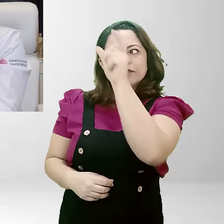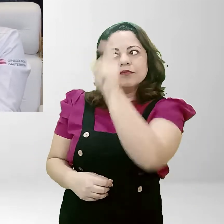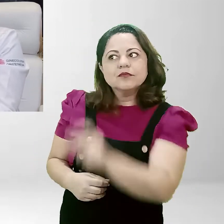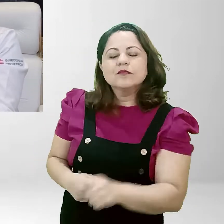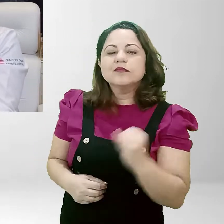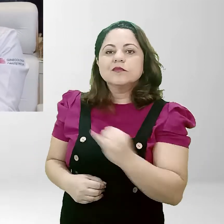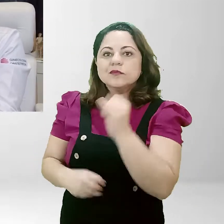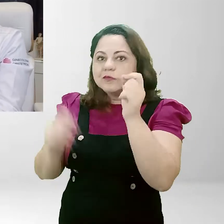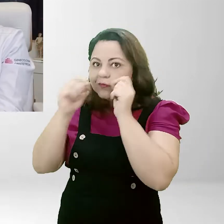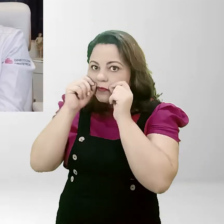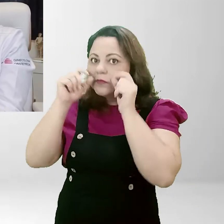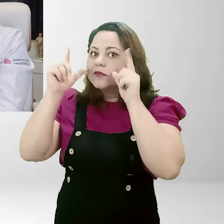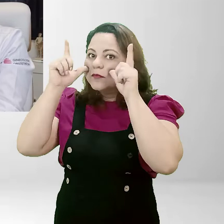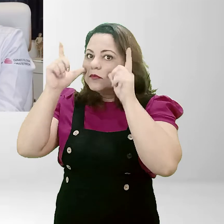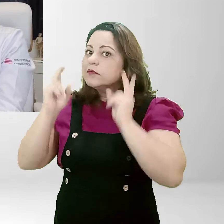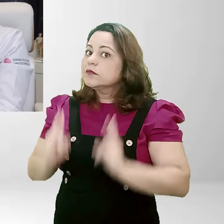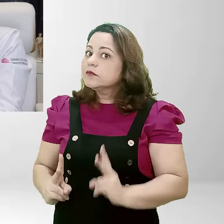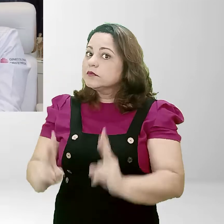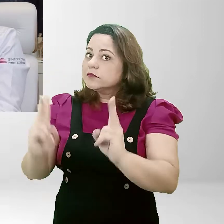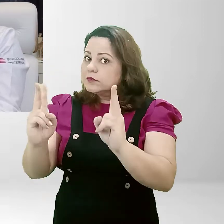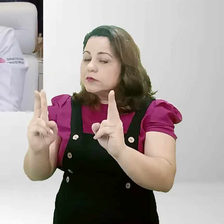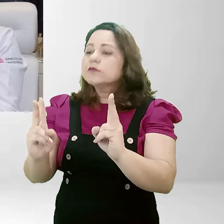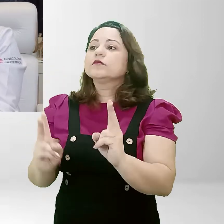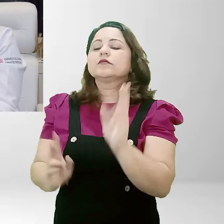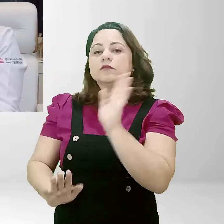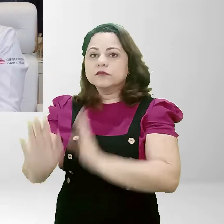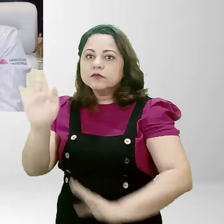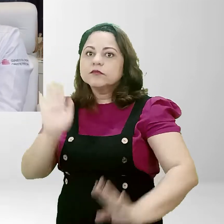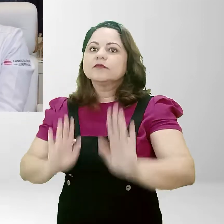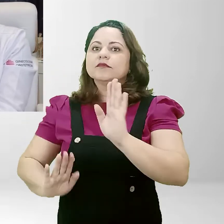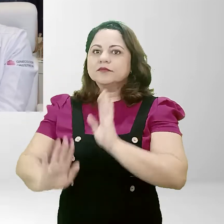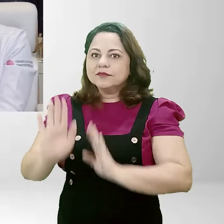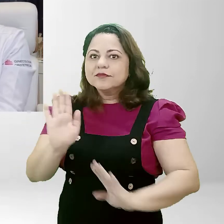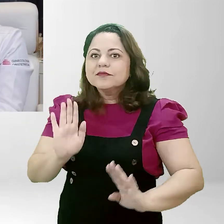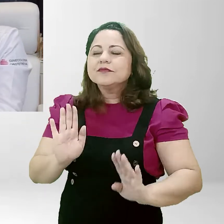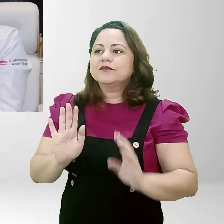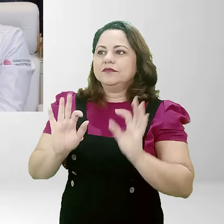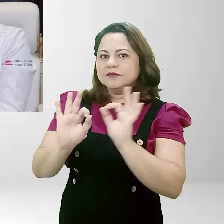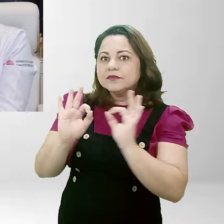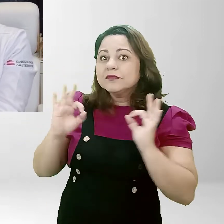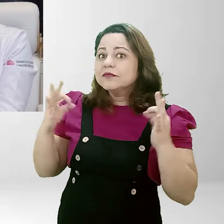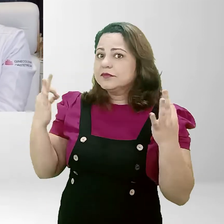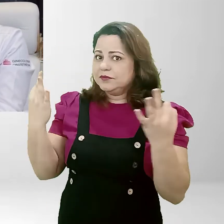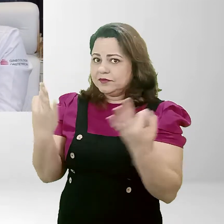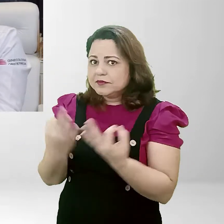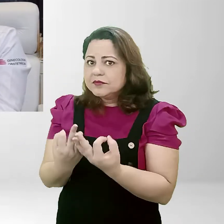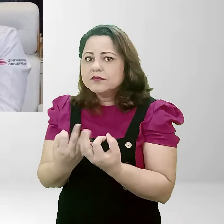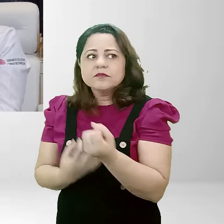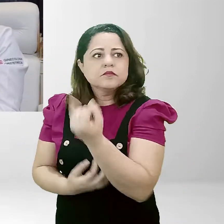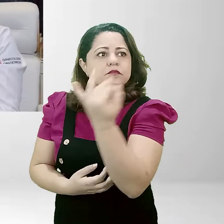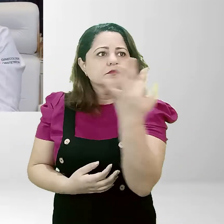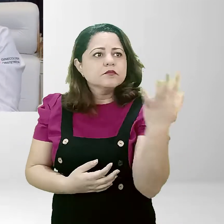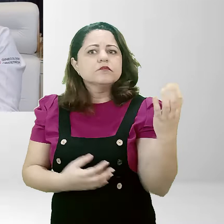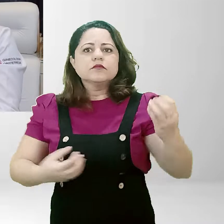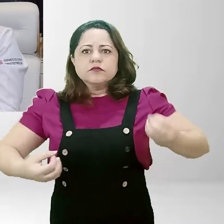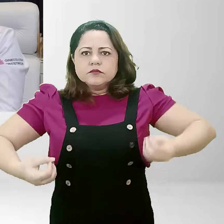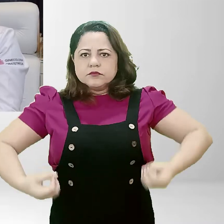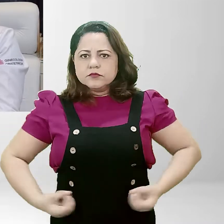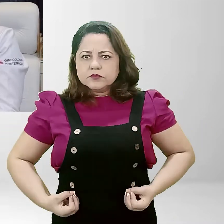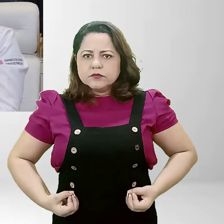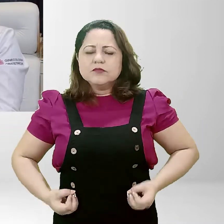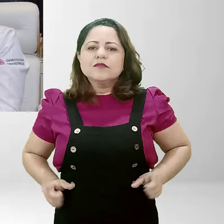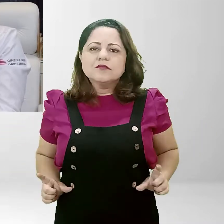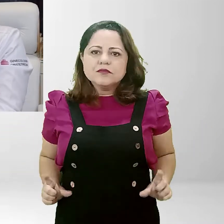de rastreamento periódico e atenção. Aquelas que possuem familiares com câncer de ovário